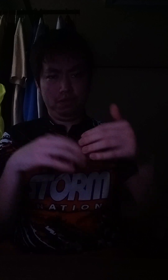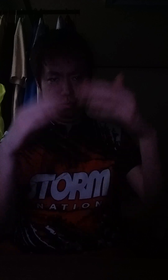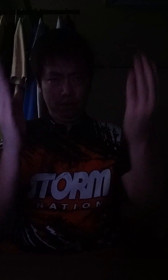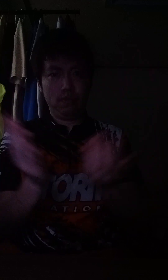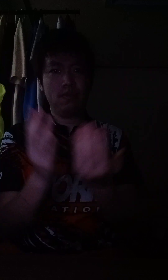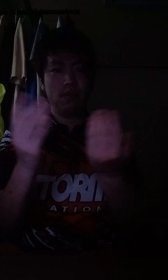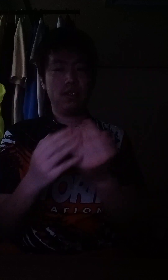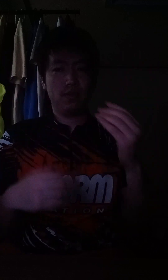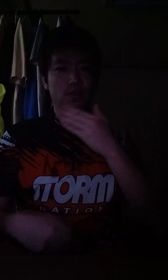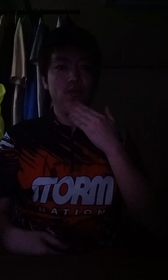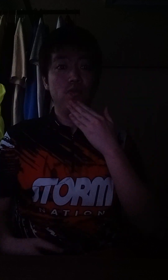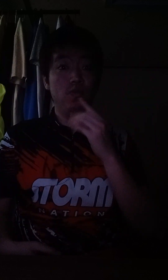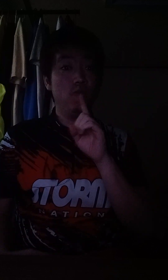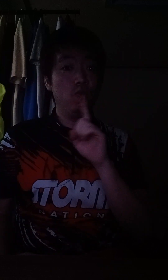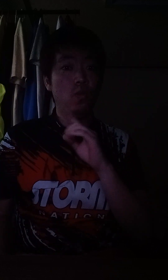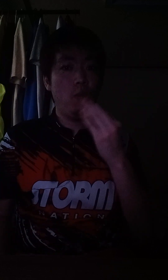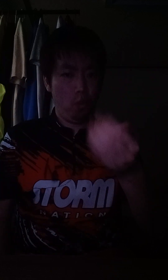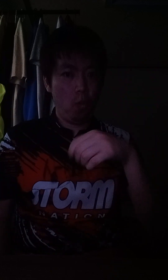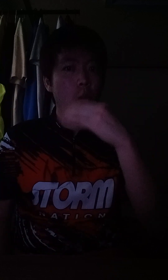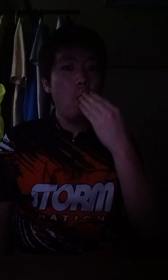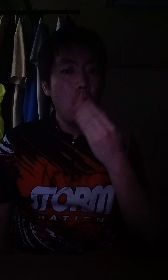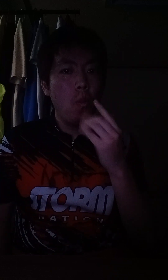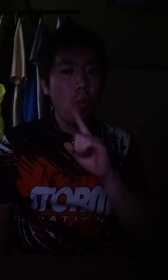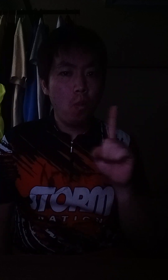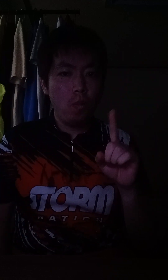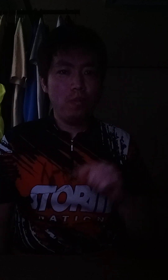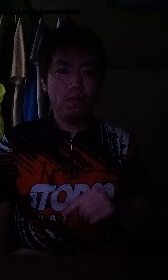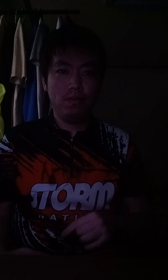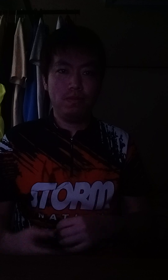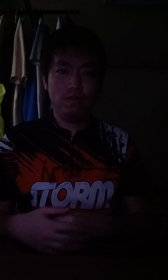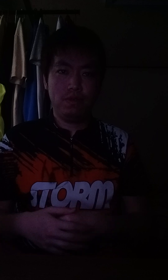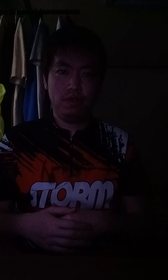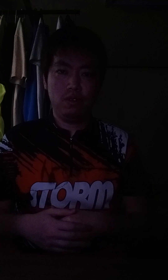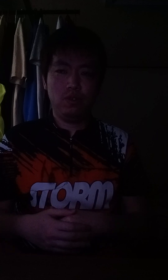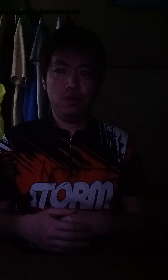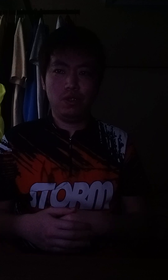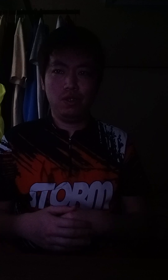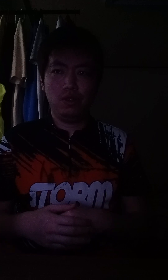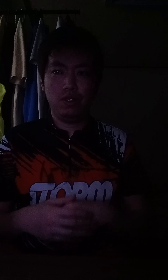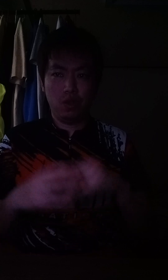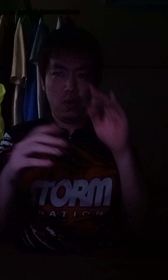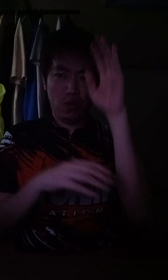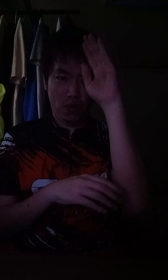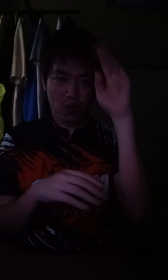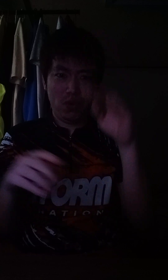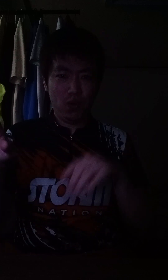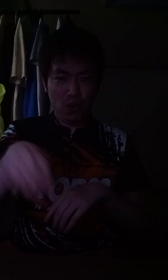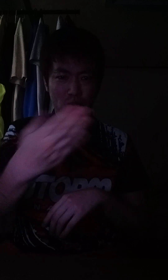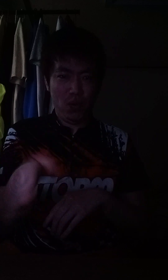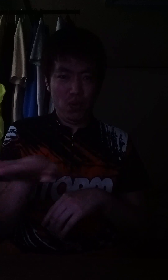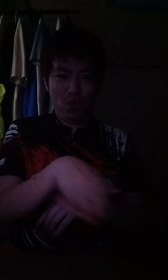먹고 싶은 게 뭐야? 뭐 먹고 싶어? 제일 먹고 응. 고기. 아우 예. 엄마도 고기